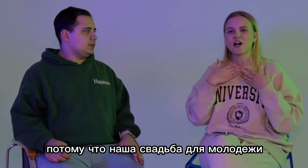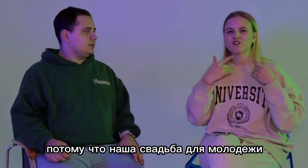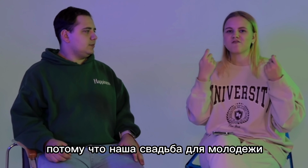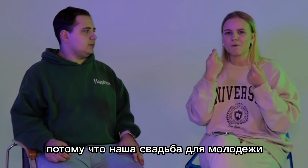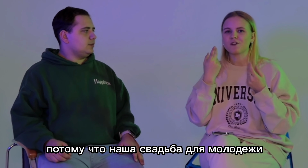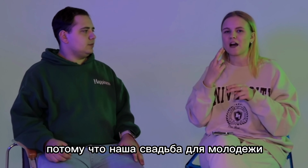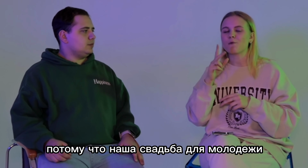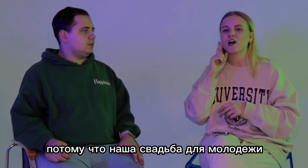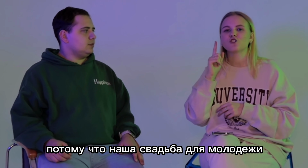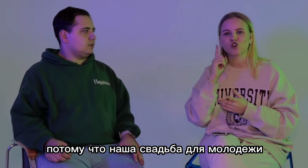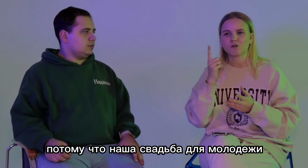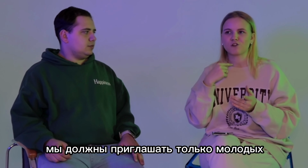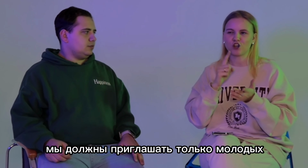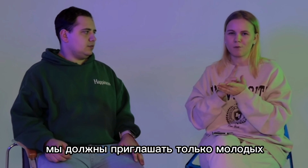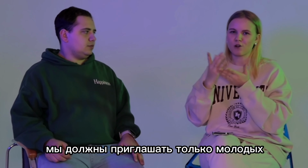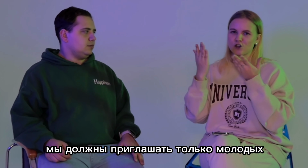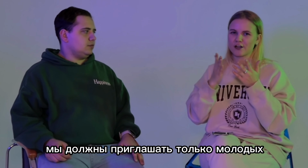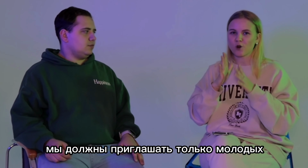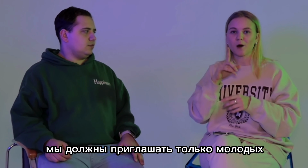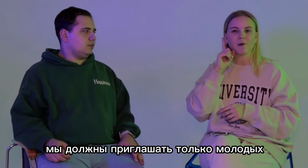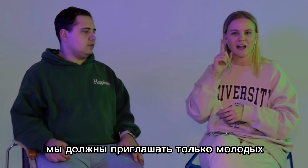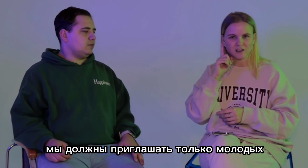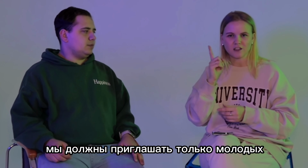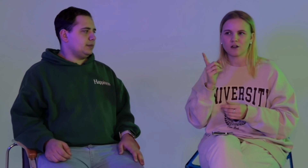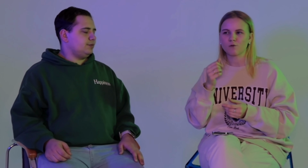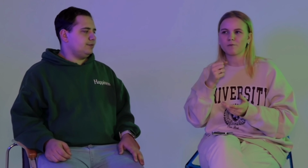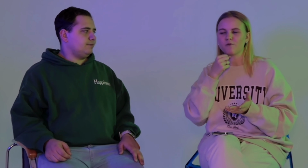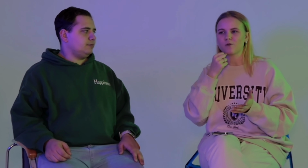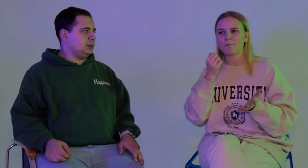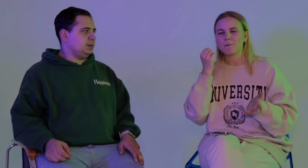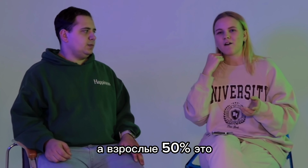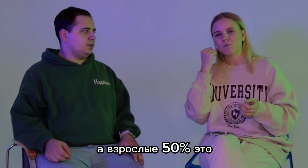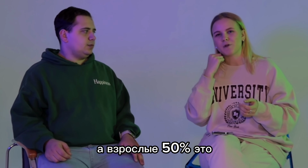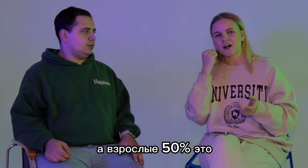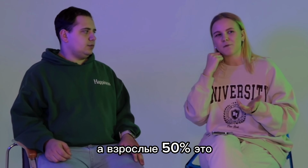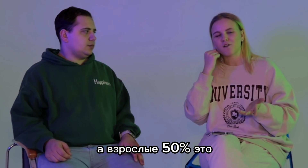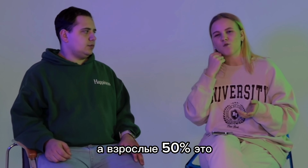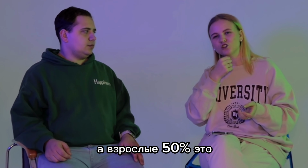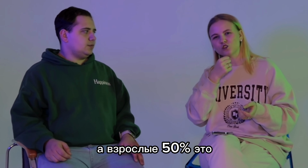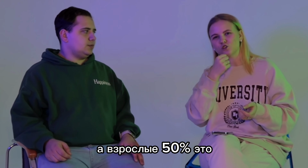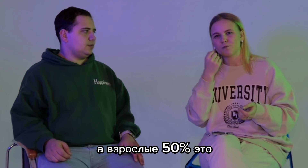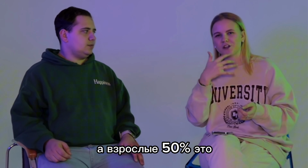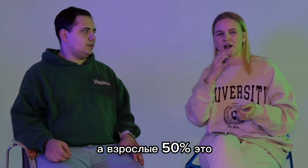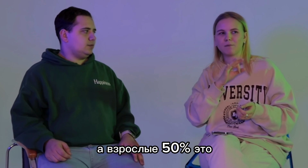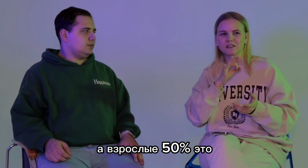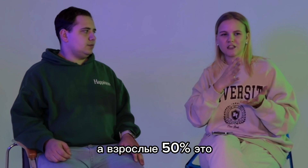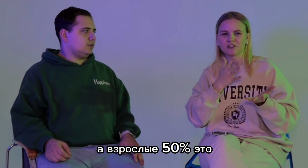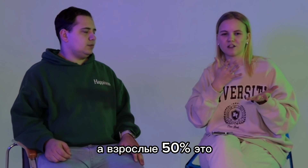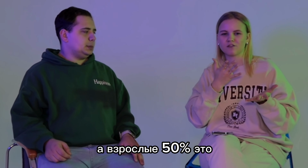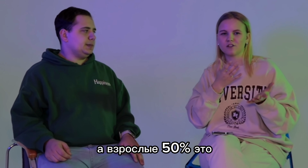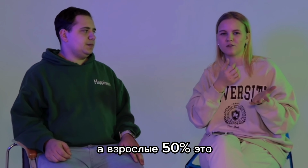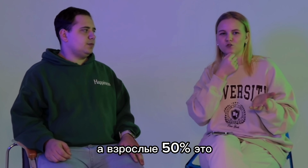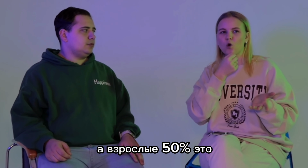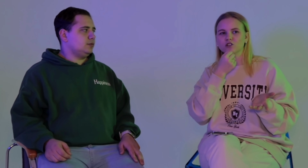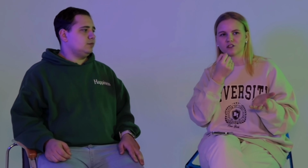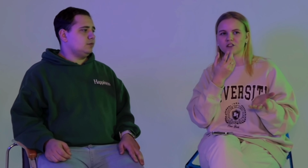наши папы для молодежи, мы должны приглашать только молодых. По возрасту, что 50% взрослых,